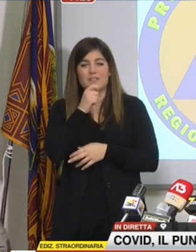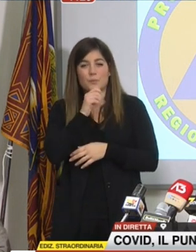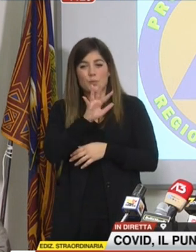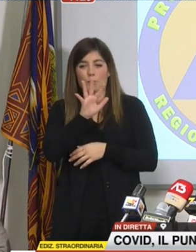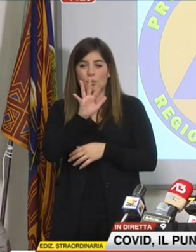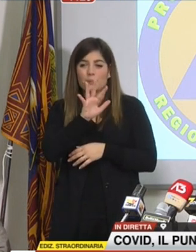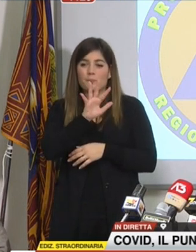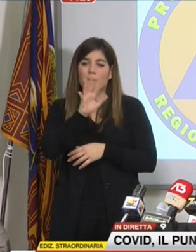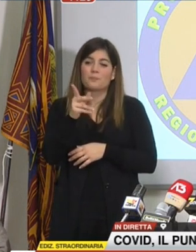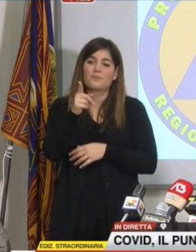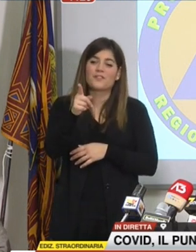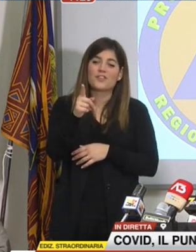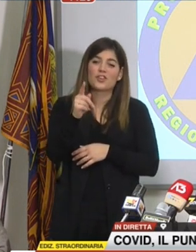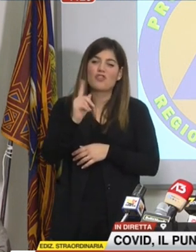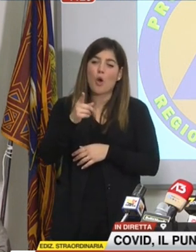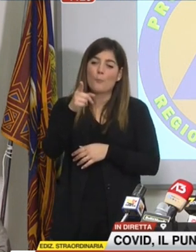Giacomuzzo.